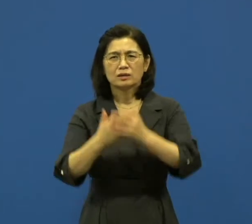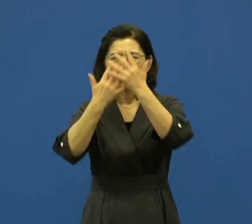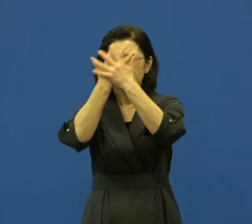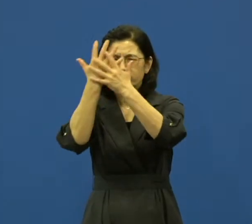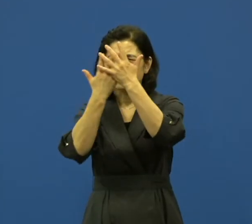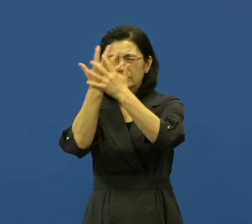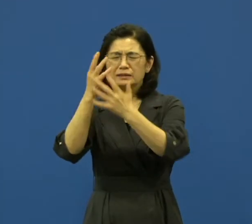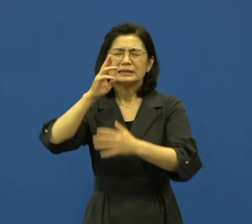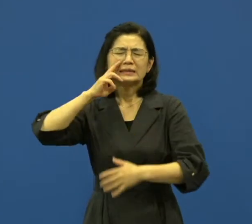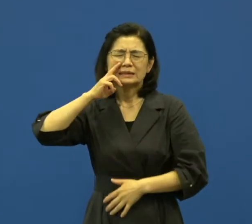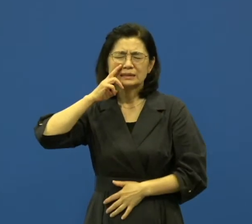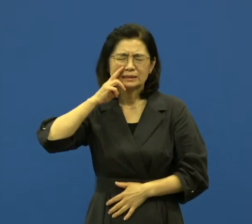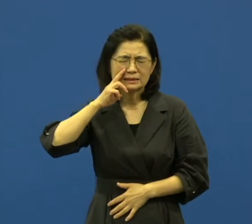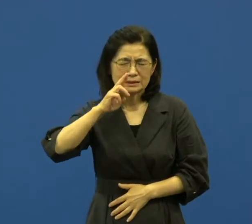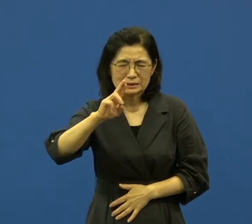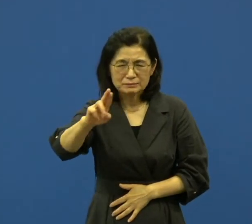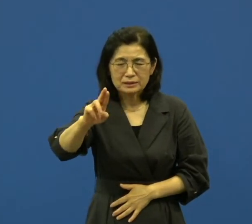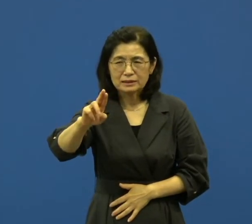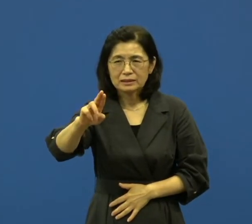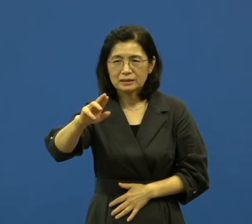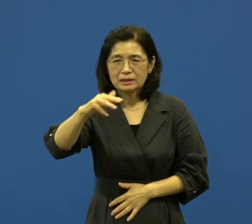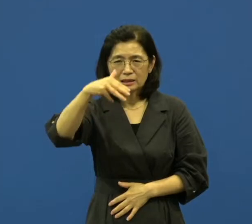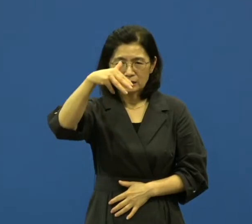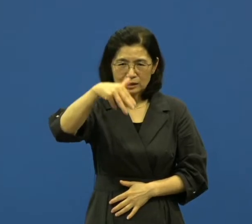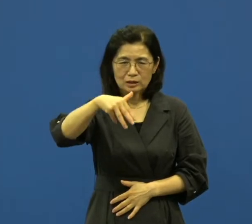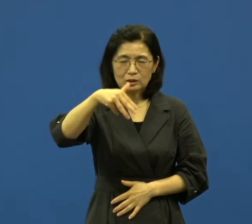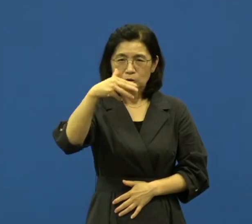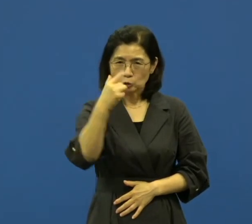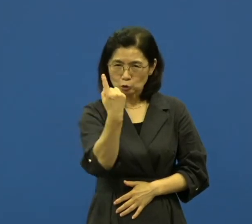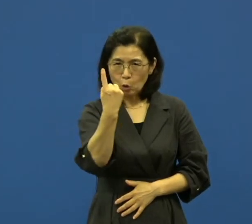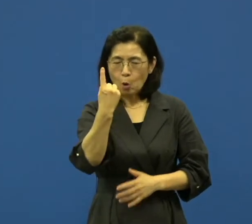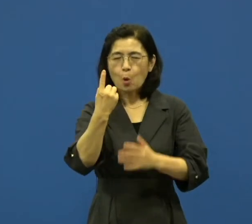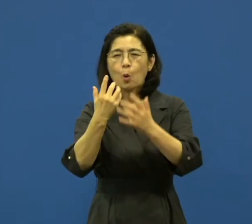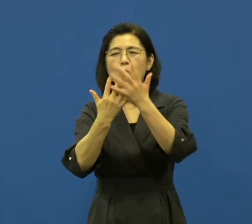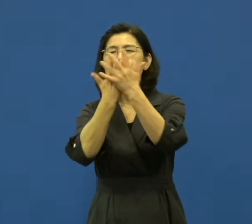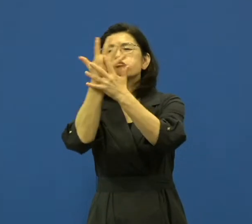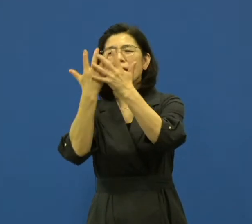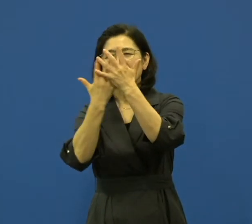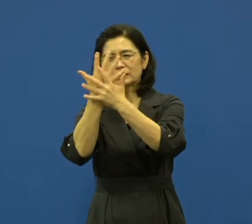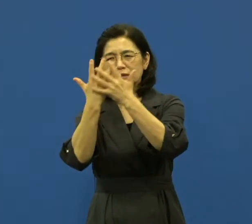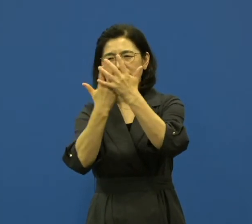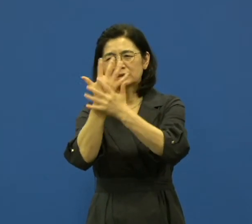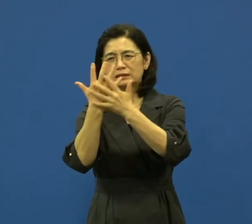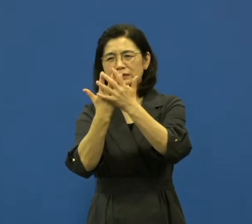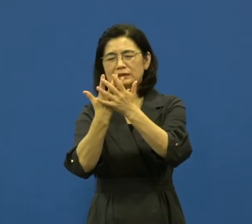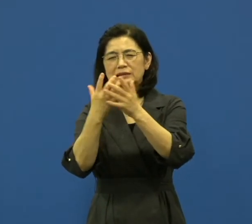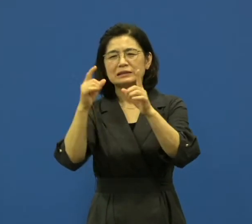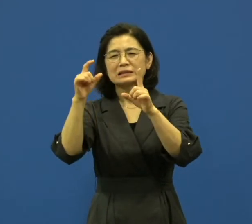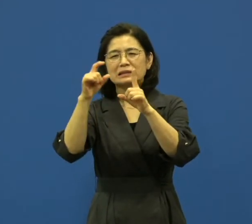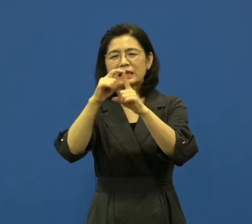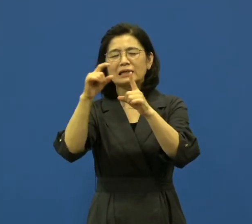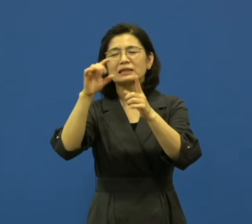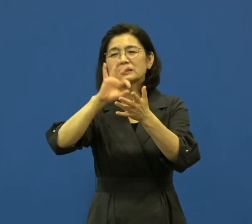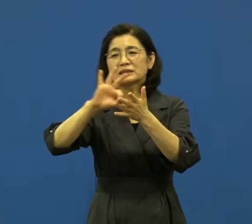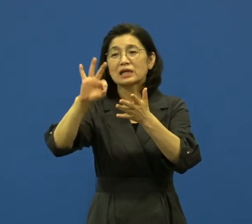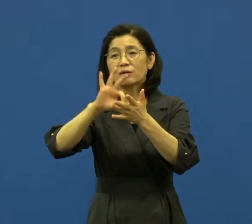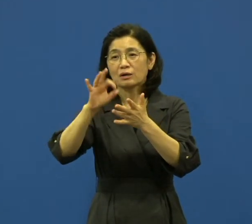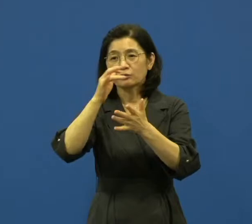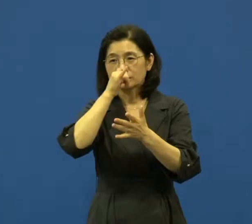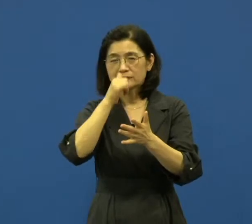초불확실성의 시대라고 그래요. 예전에는 초자는 안 붙였어요. 근데 요즘은 초자를 붙이더라고요. 초불확실.